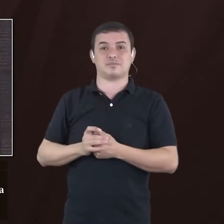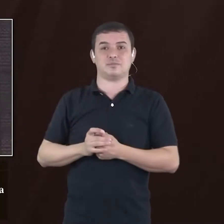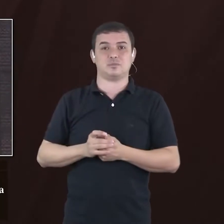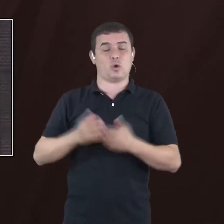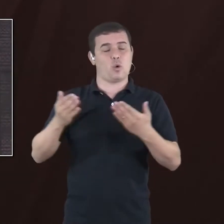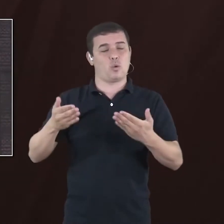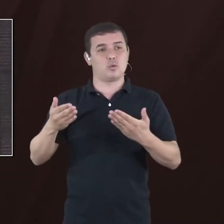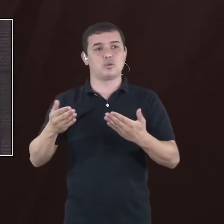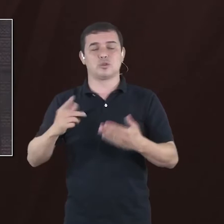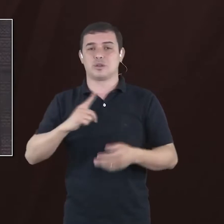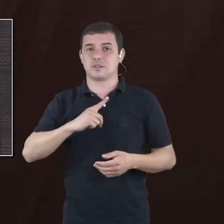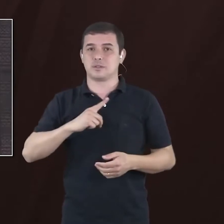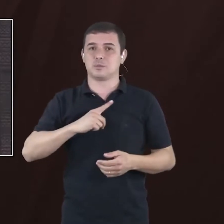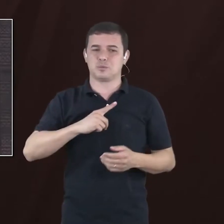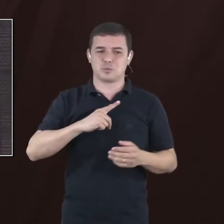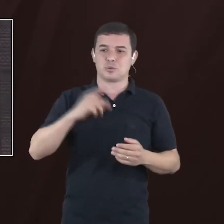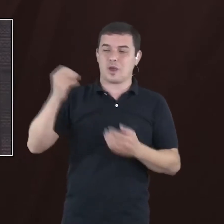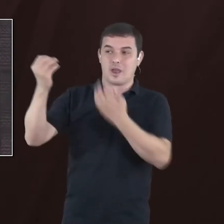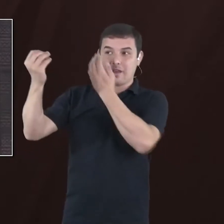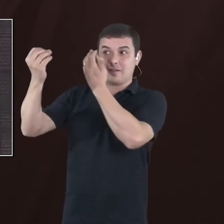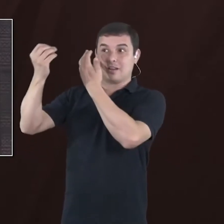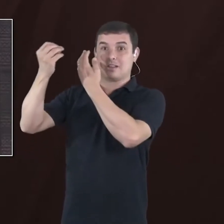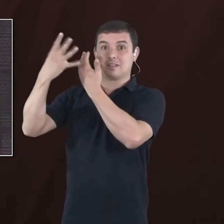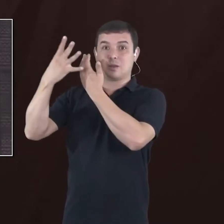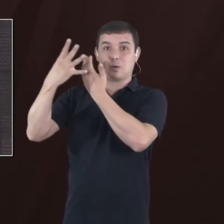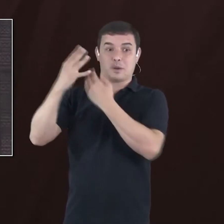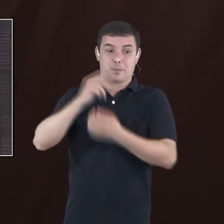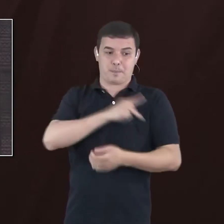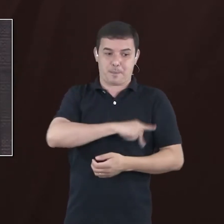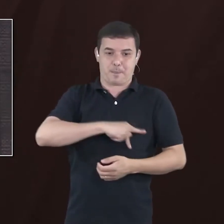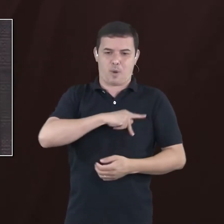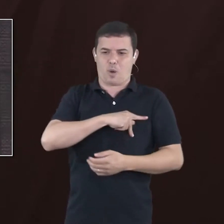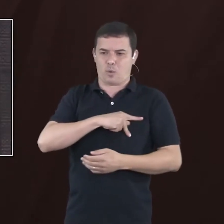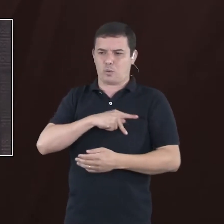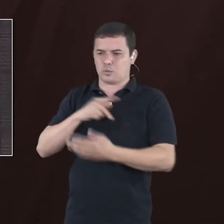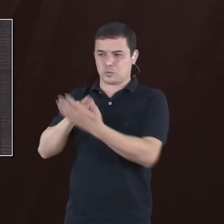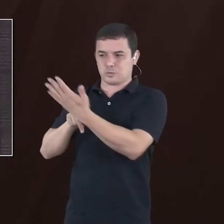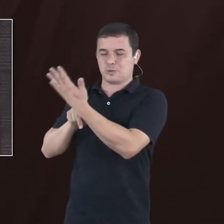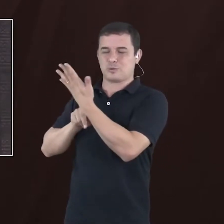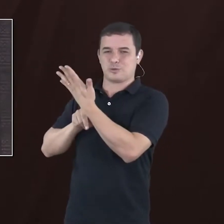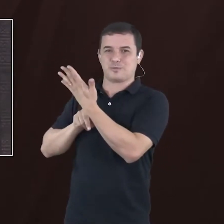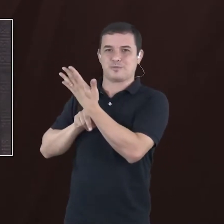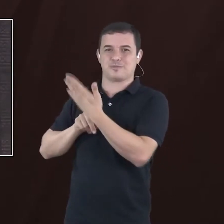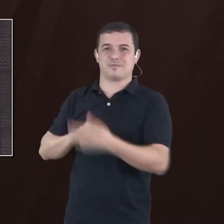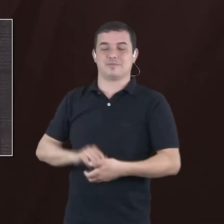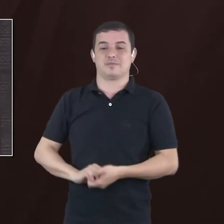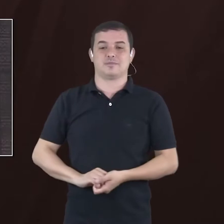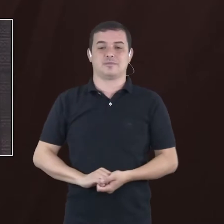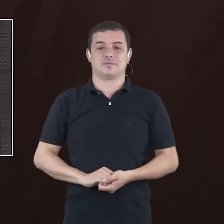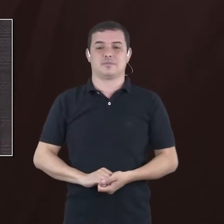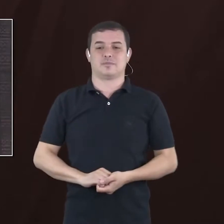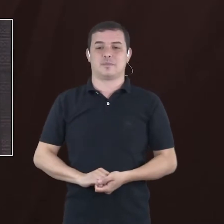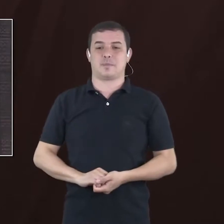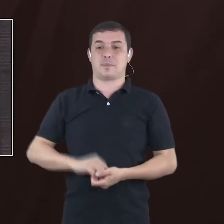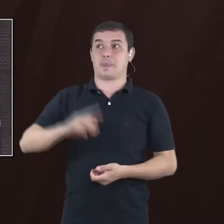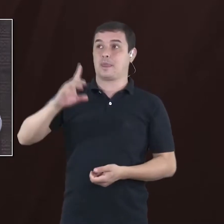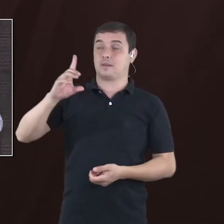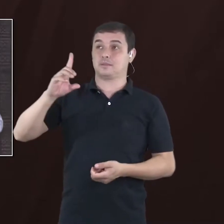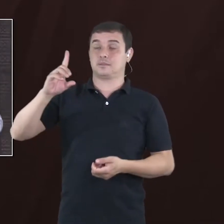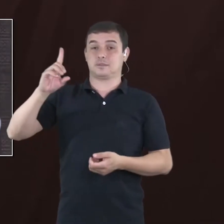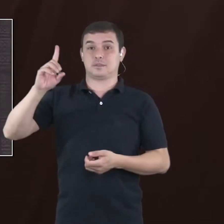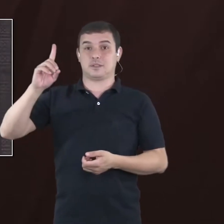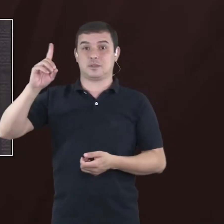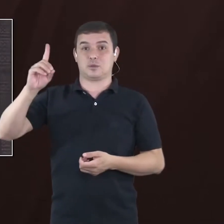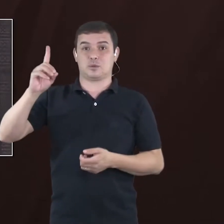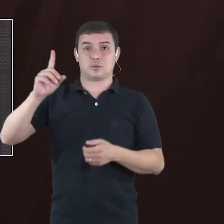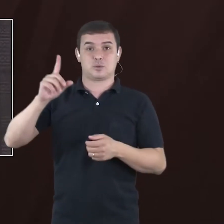nós temos essa revelação que veio de Paulo. Portanto, irmãos, eu vou repetir o que disse hoje de manhã. Deus,